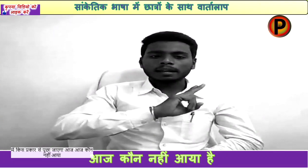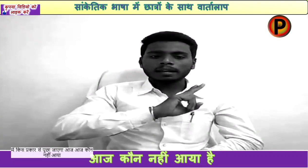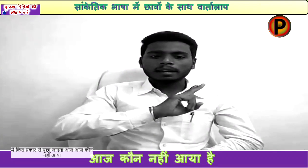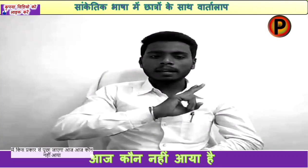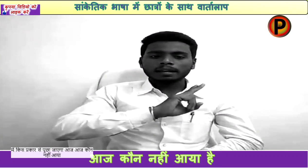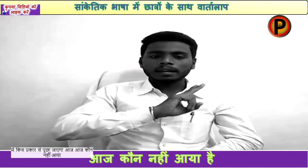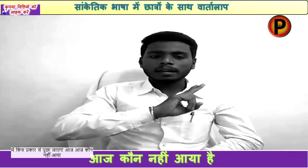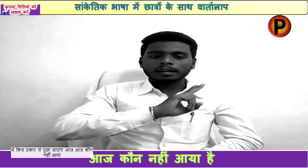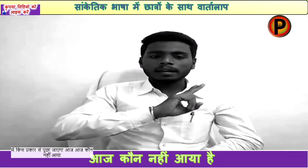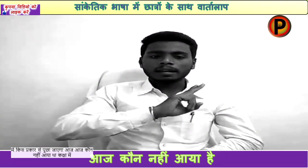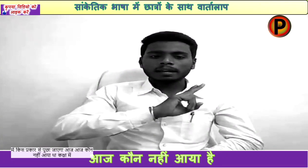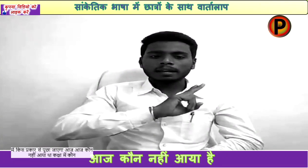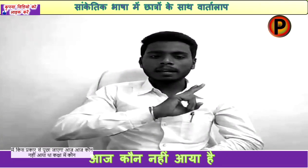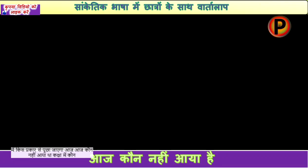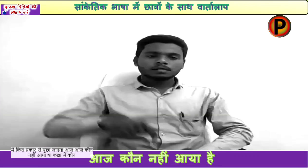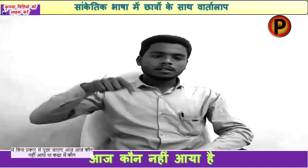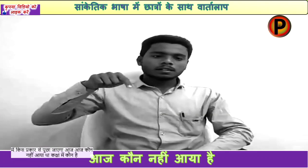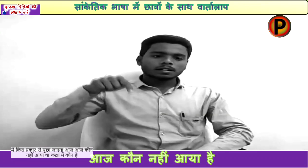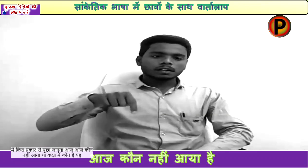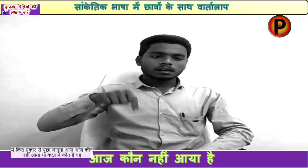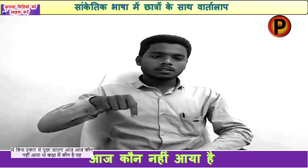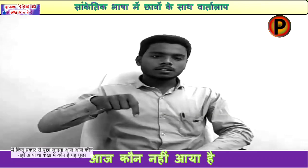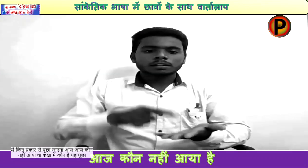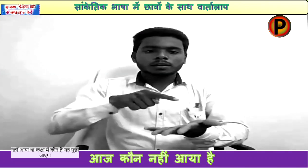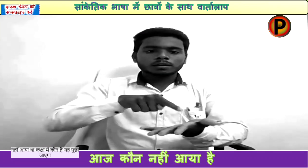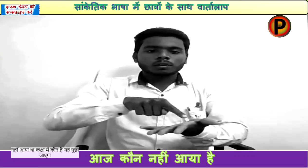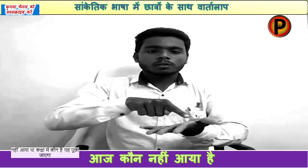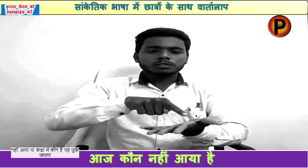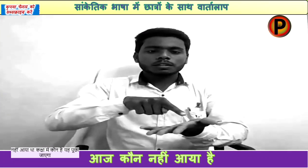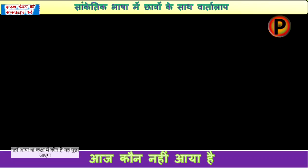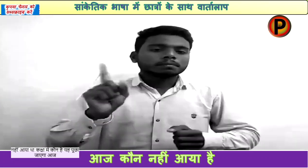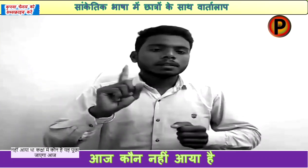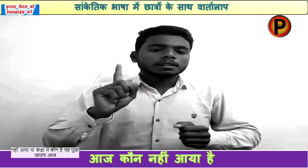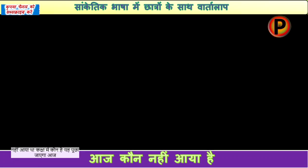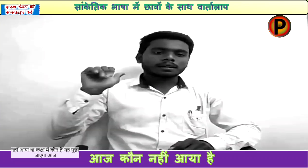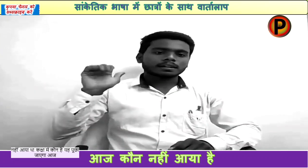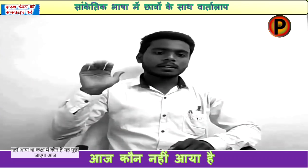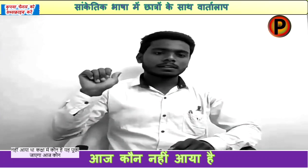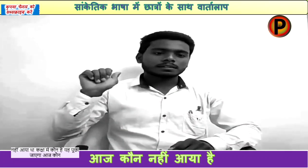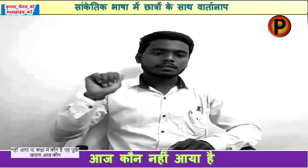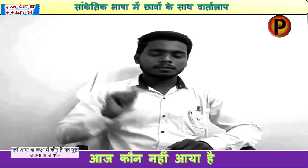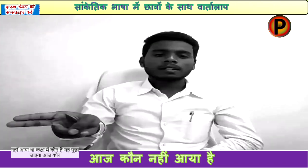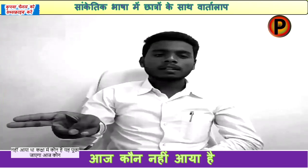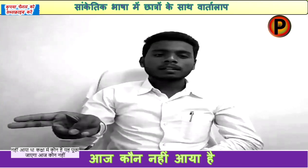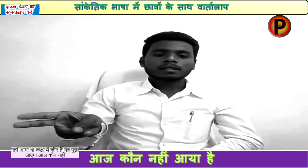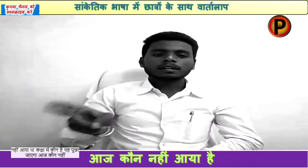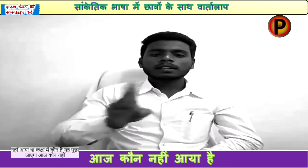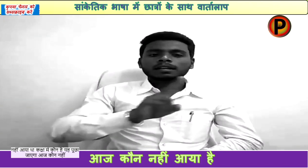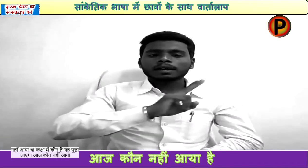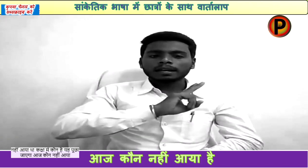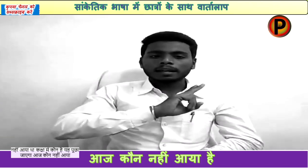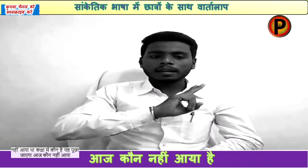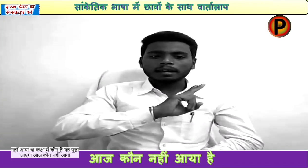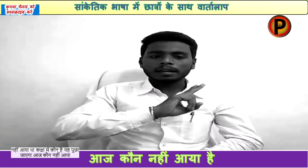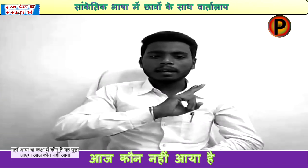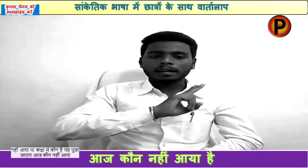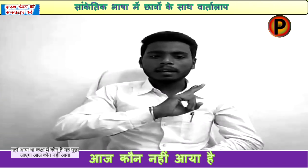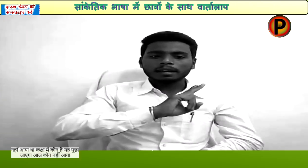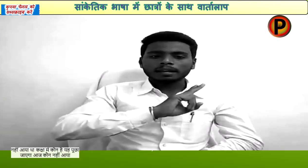कक्षा में कौन एब्सेंट है, ये पूछा जाएगा, आज कौन नहीं आया। इस प्रकार से संकेत